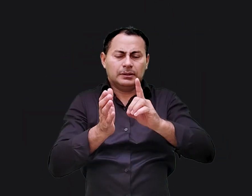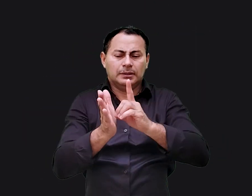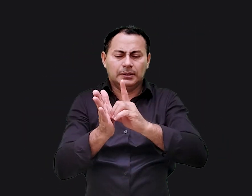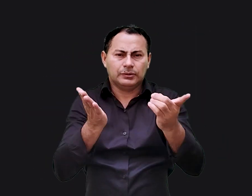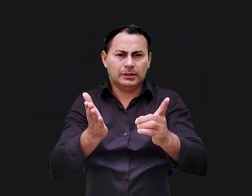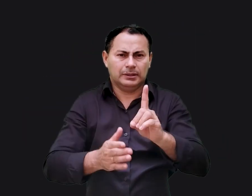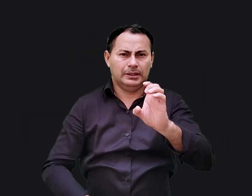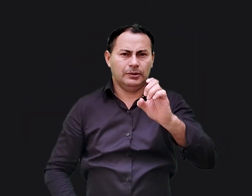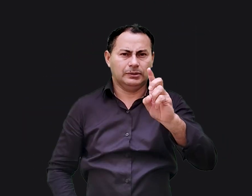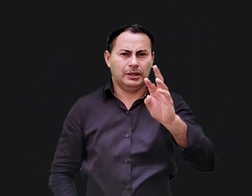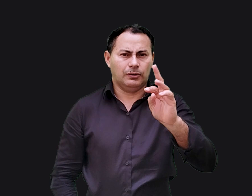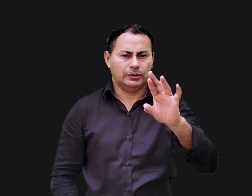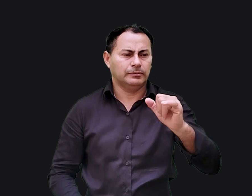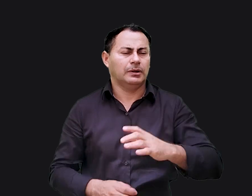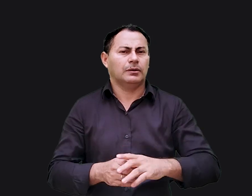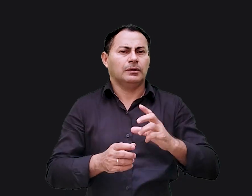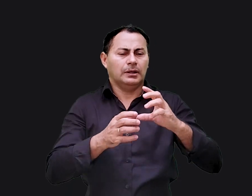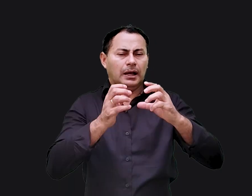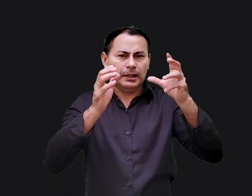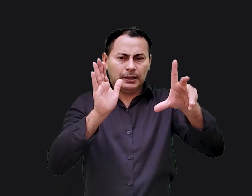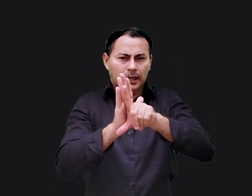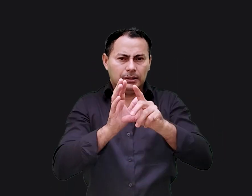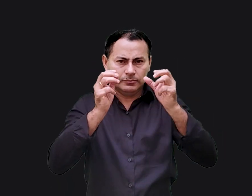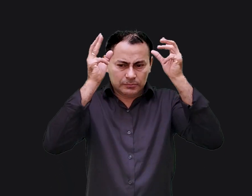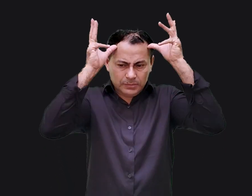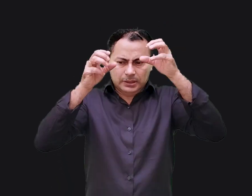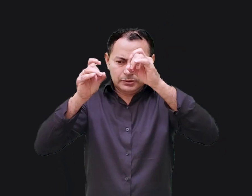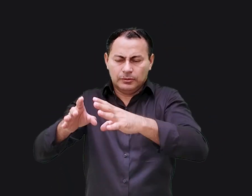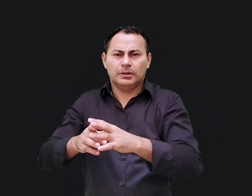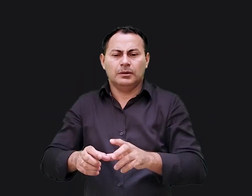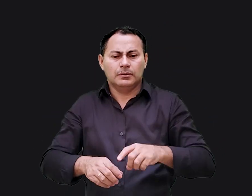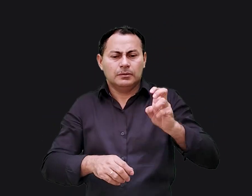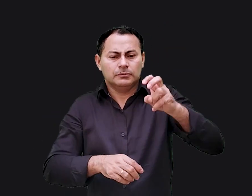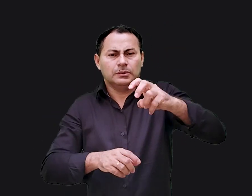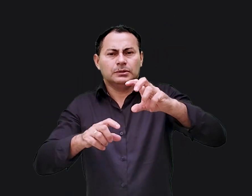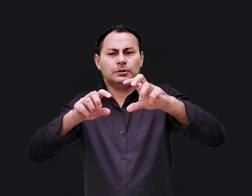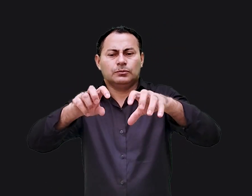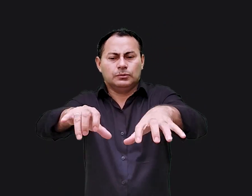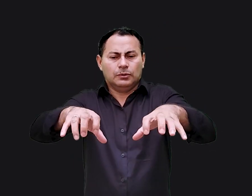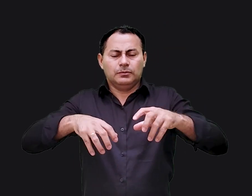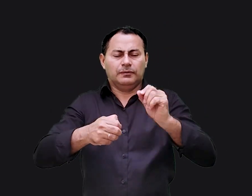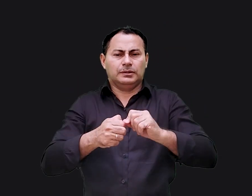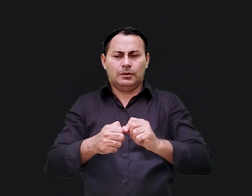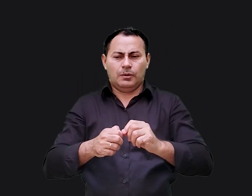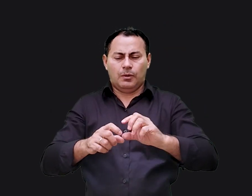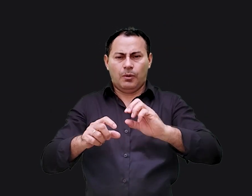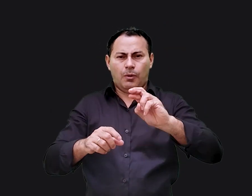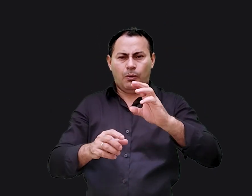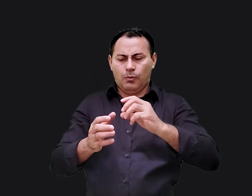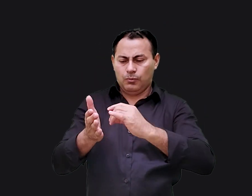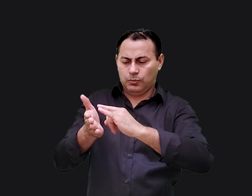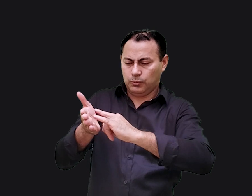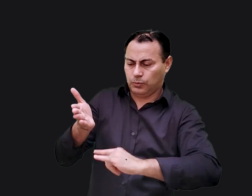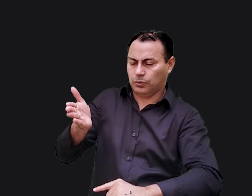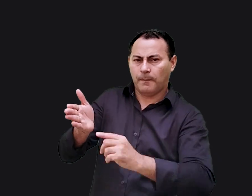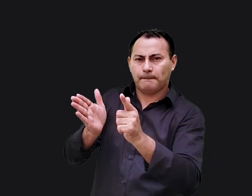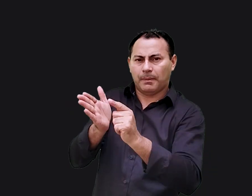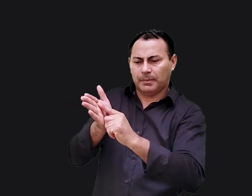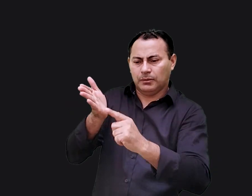foi deixada por Moisés. Quando subir ao trono do seu reino, mandará fazer um rolo para o seu uso pessoal,